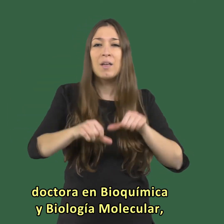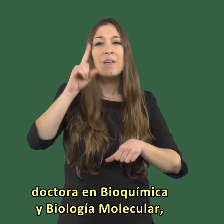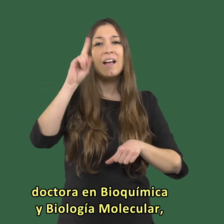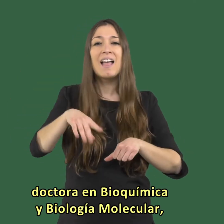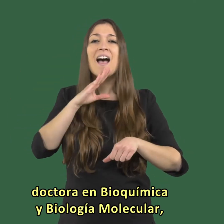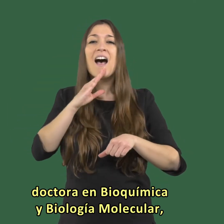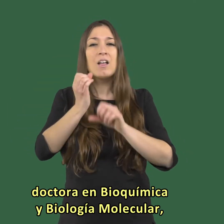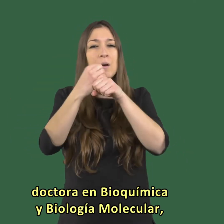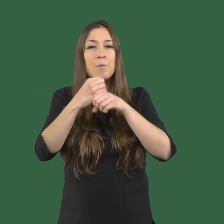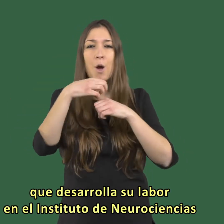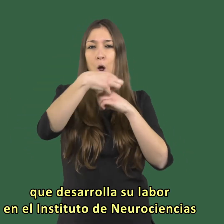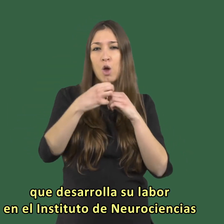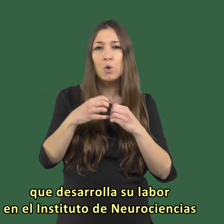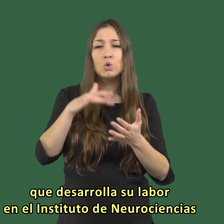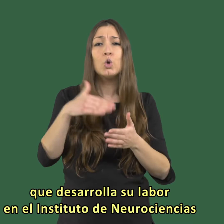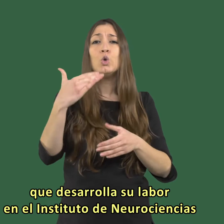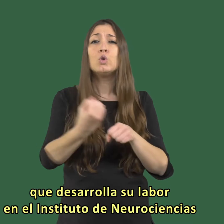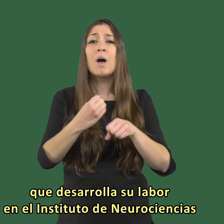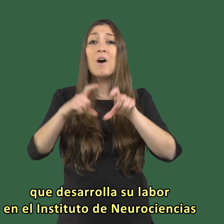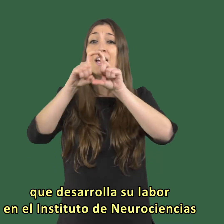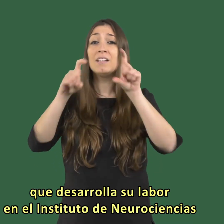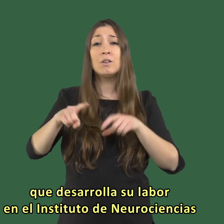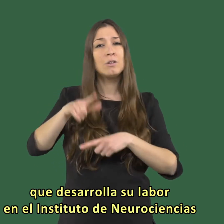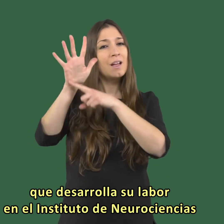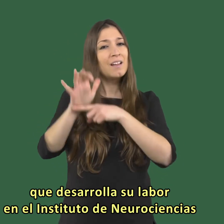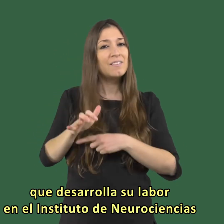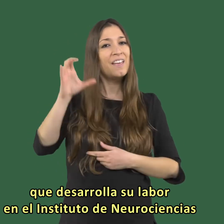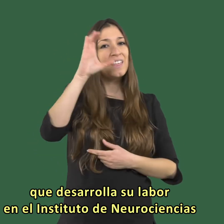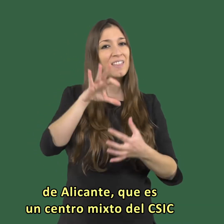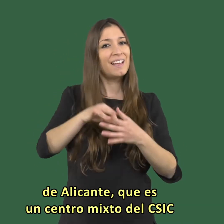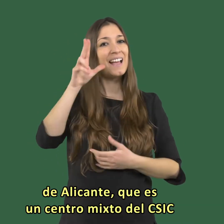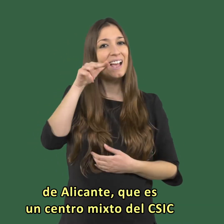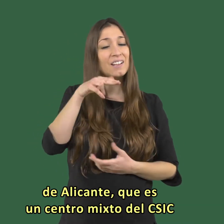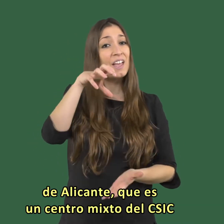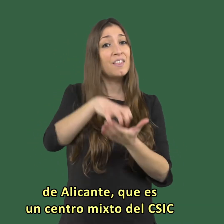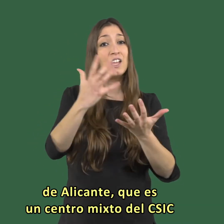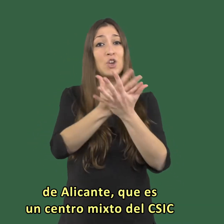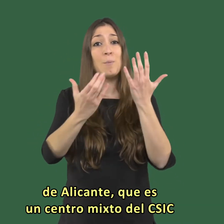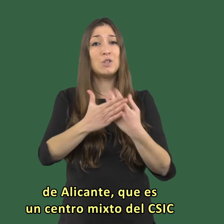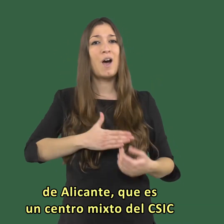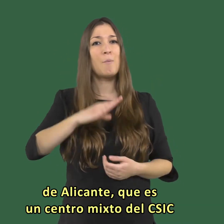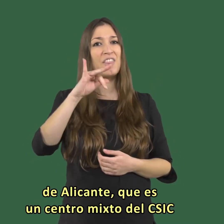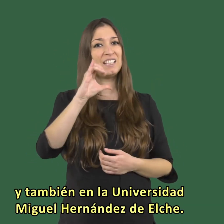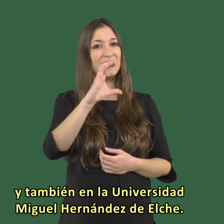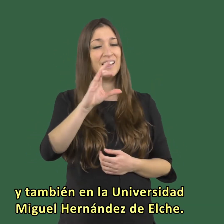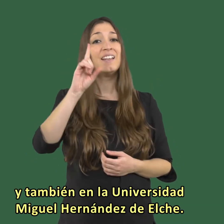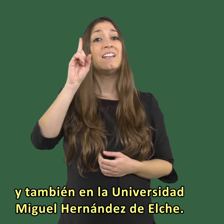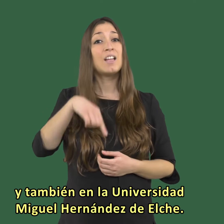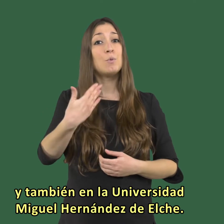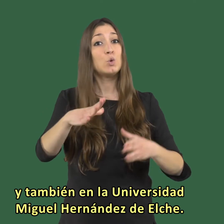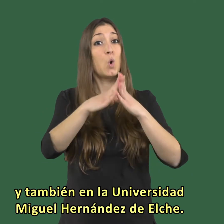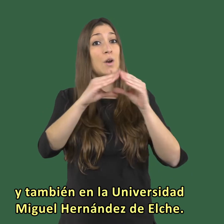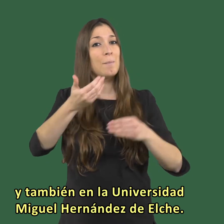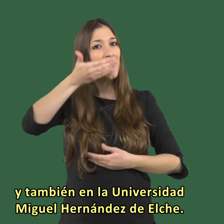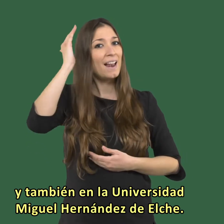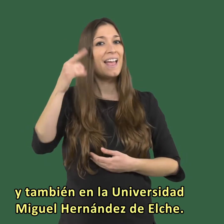Bioquímica y Biología Molecular y desarrolla su labor en el Instituto de Neurociencias de Alicante, que es un centro mixto del CSIC, y también en